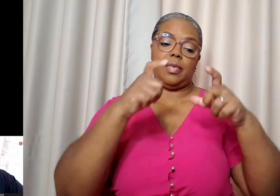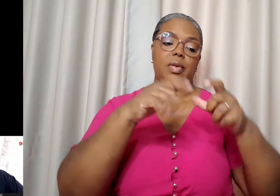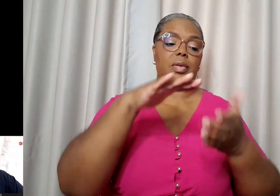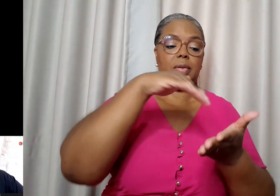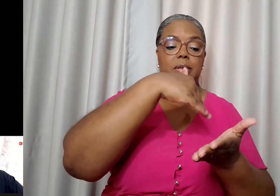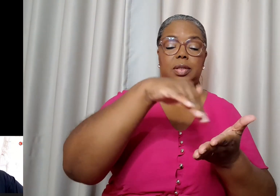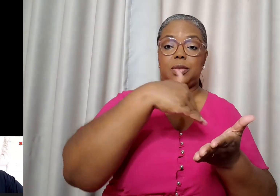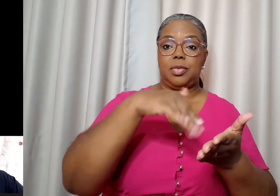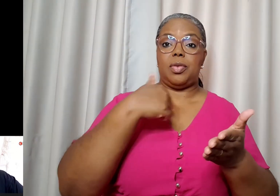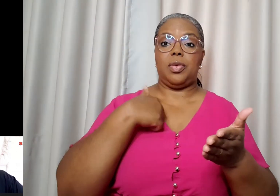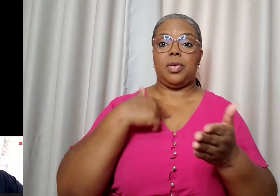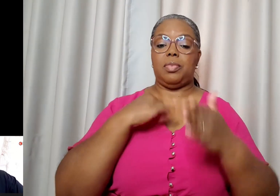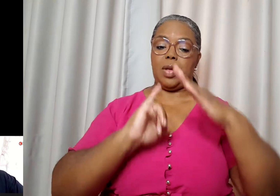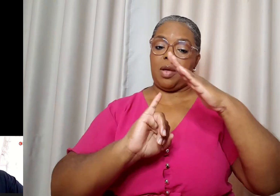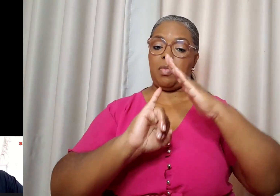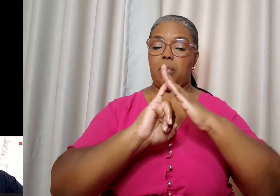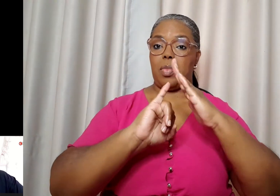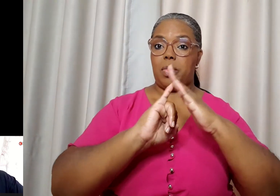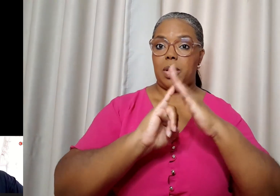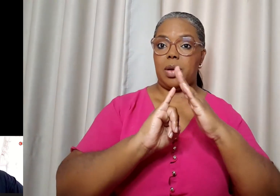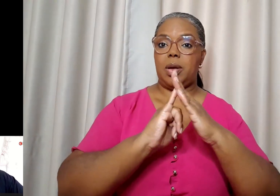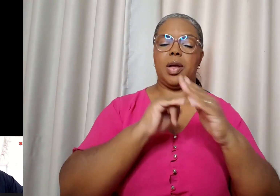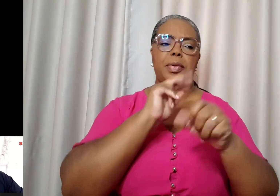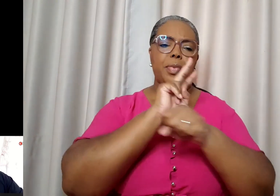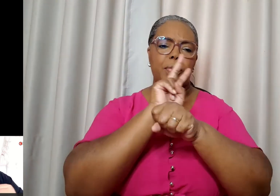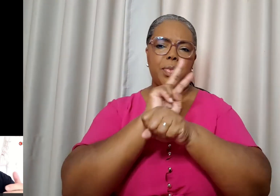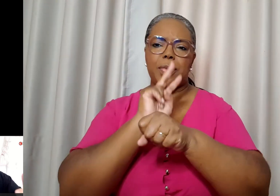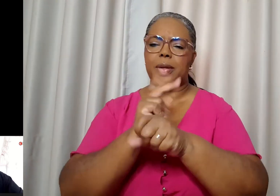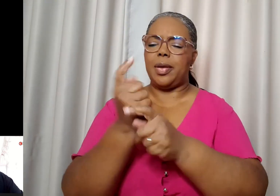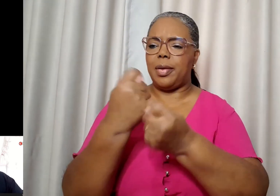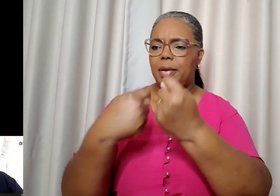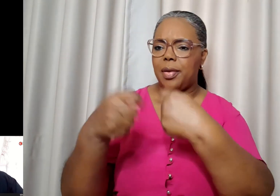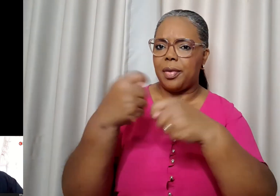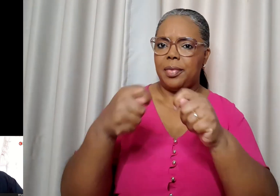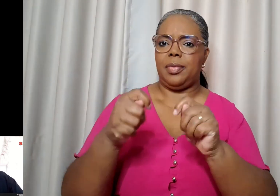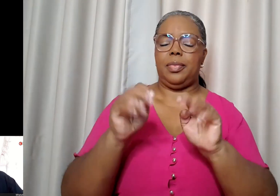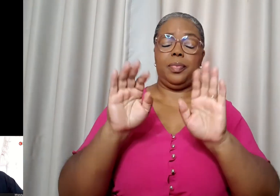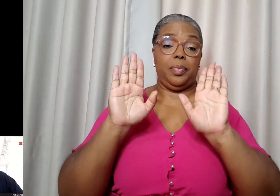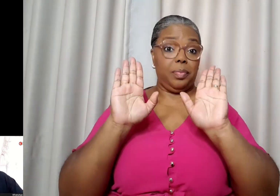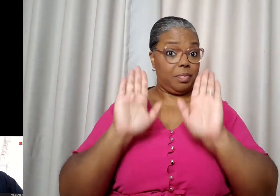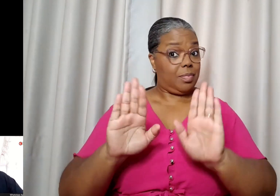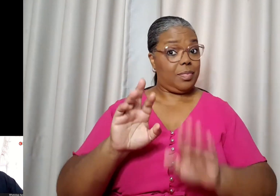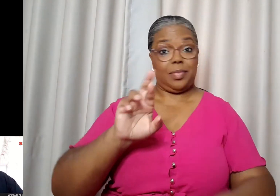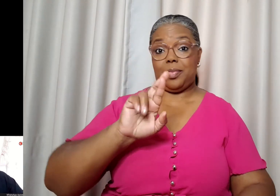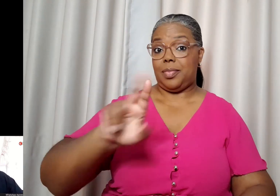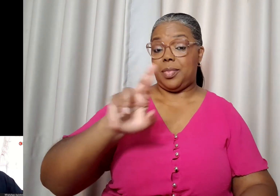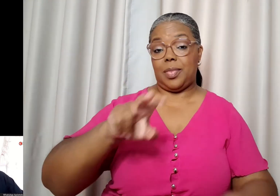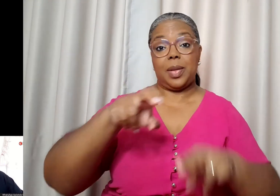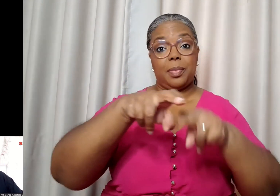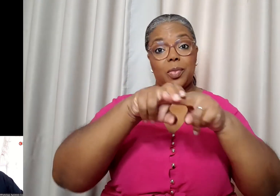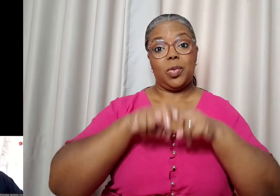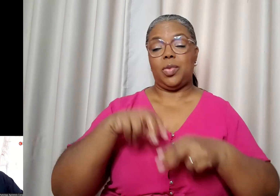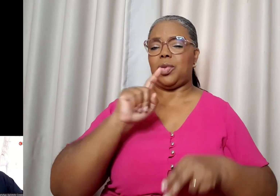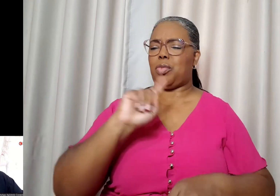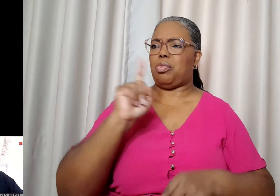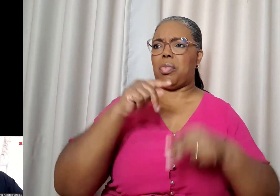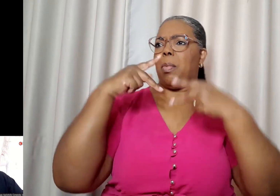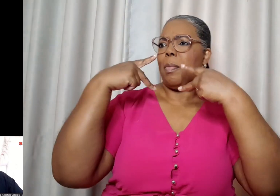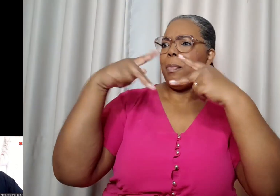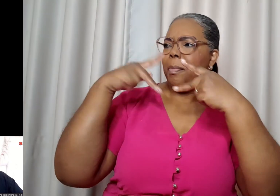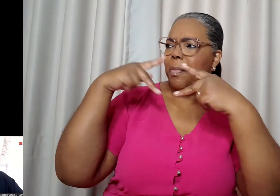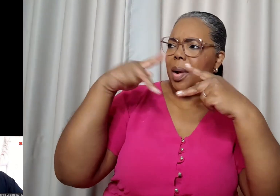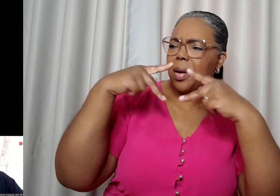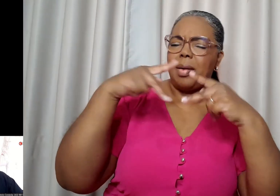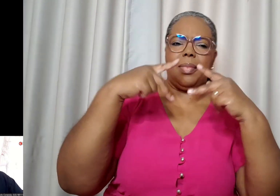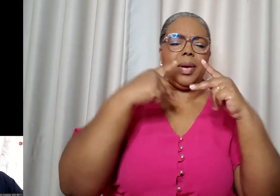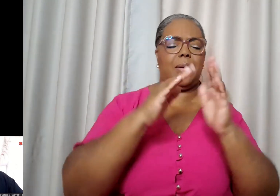dos meus negócios. Mas não era por isso que eu não pregava, não era por isso que eu não lia a palavra,